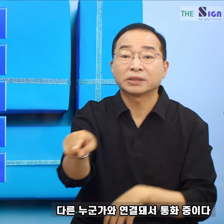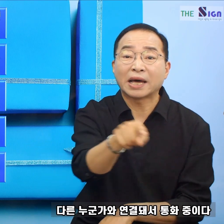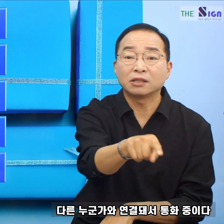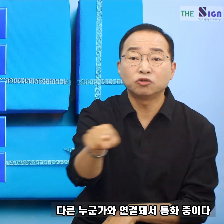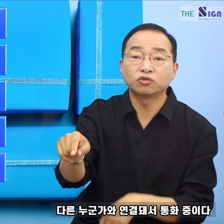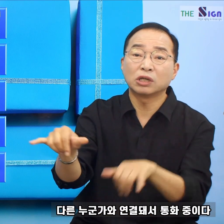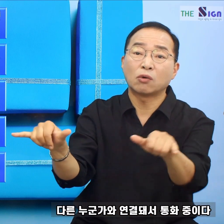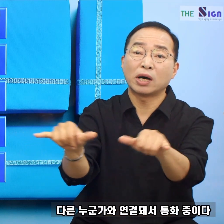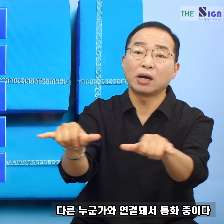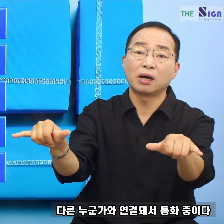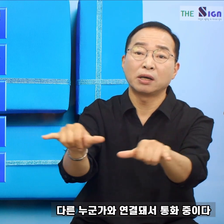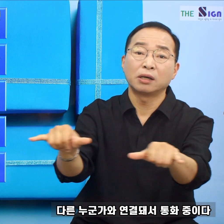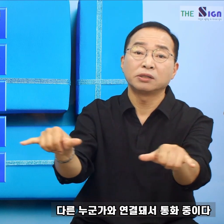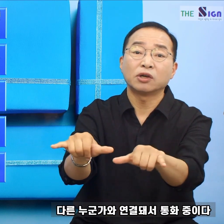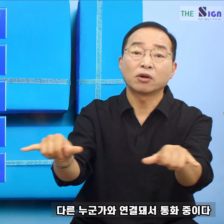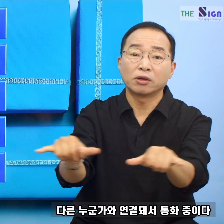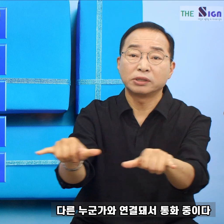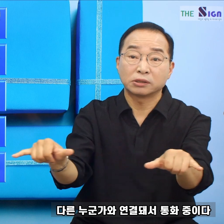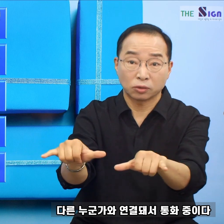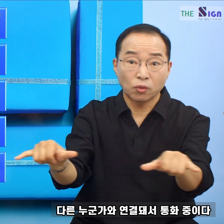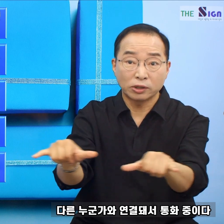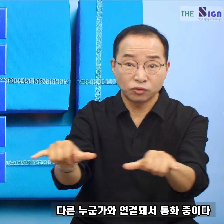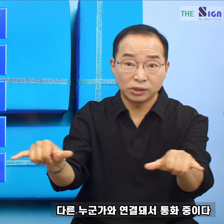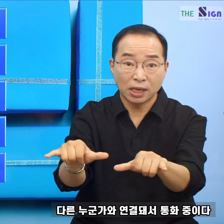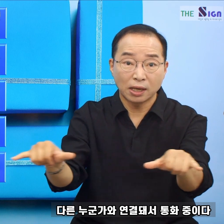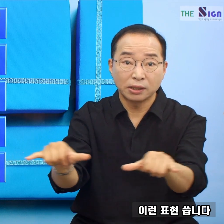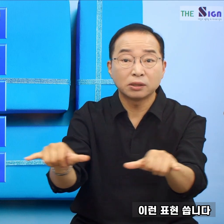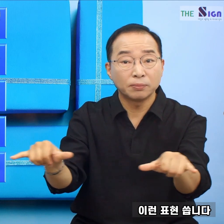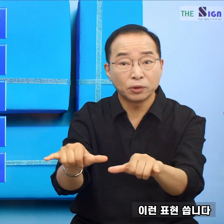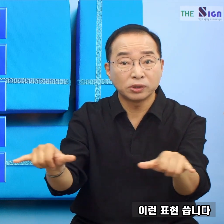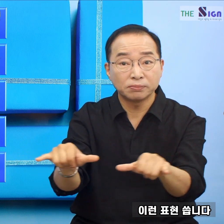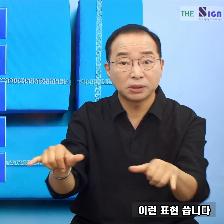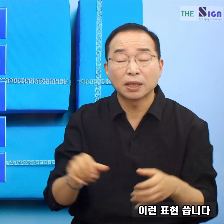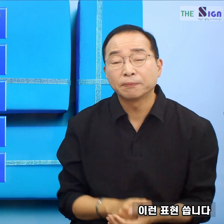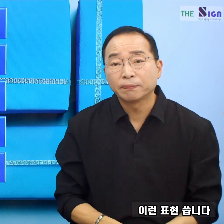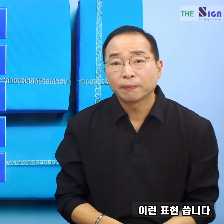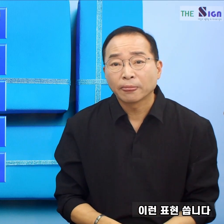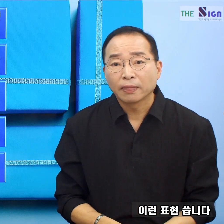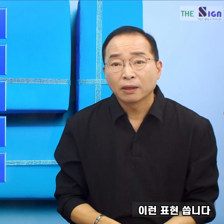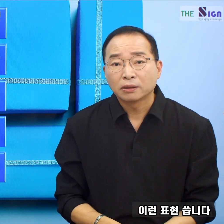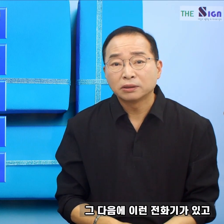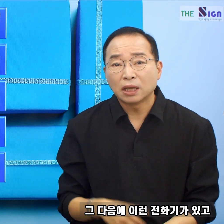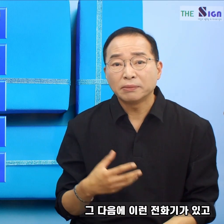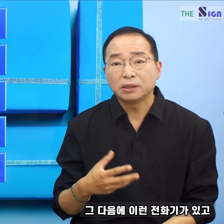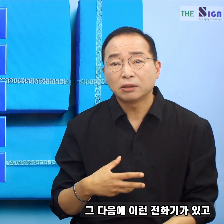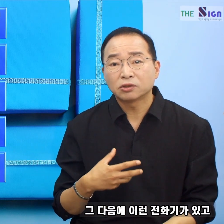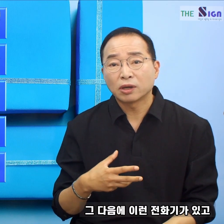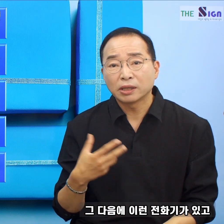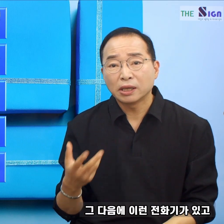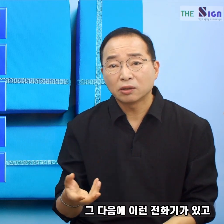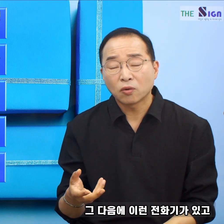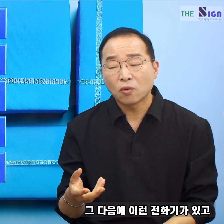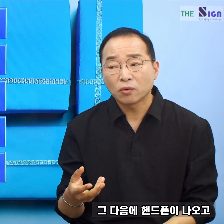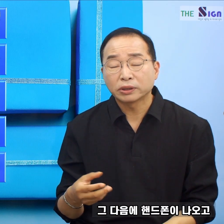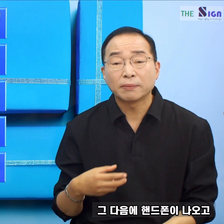다른 누군가와 연결돼서 통화 중이다. 이런 표현 씁니다. 그 다음에 이런 전화기가 있고, 그 다음에